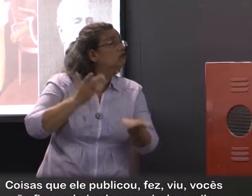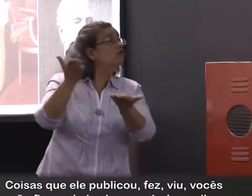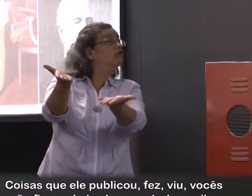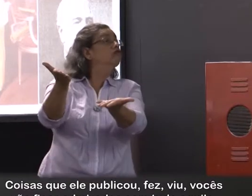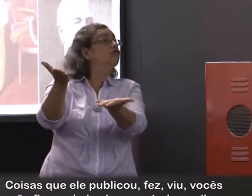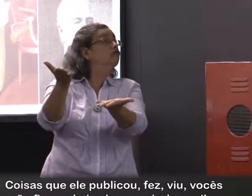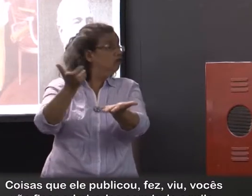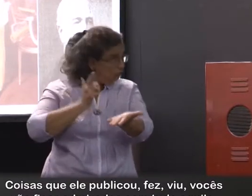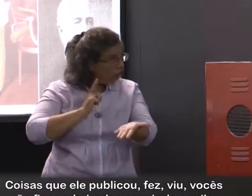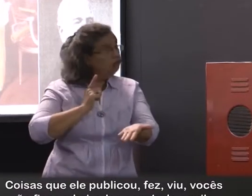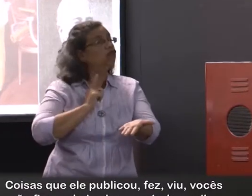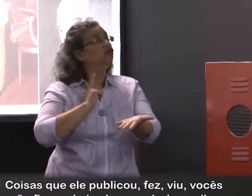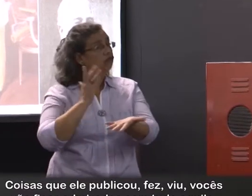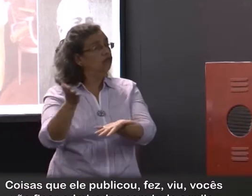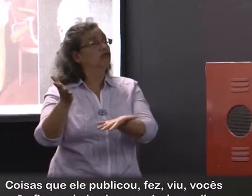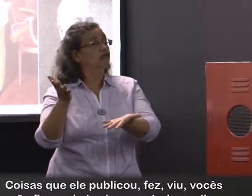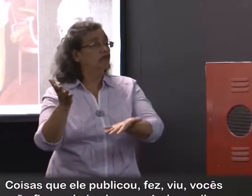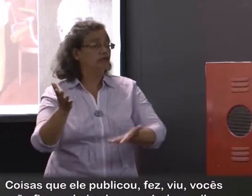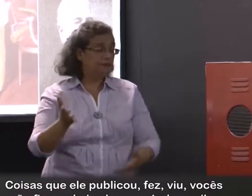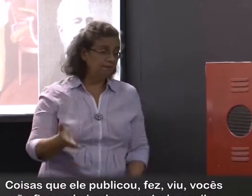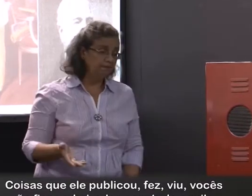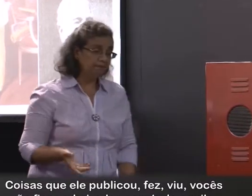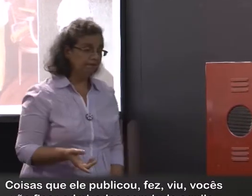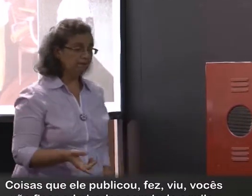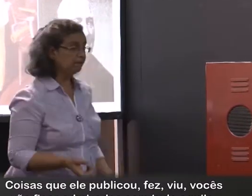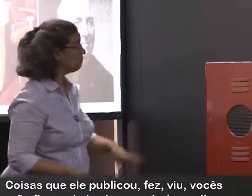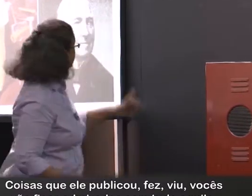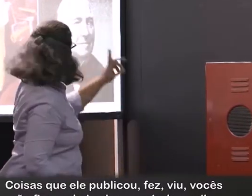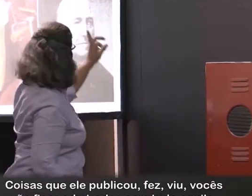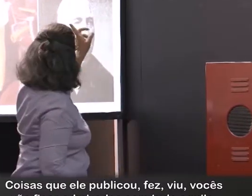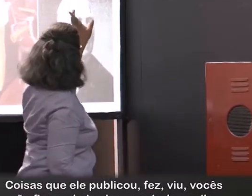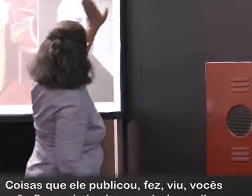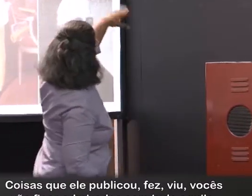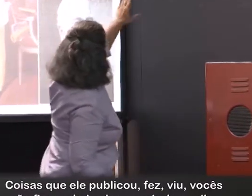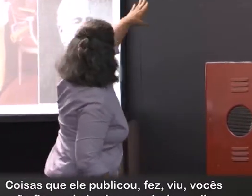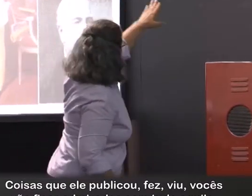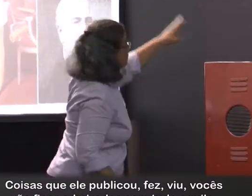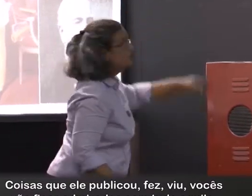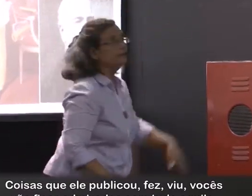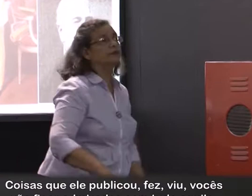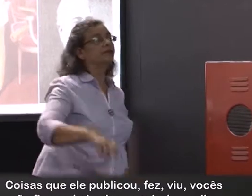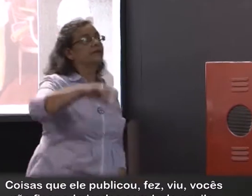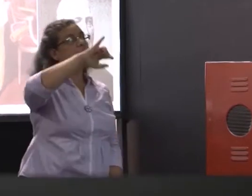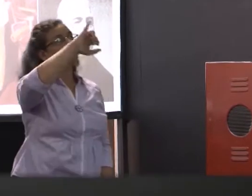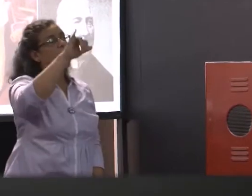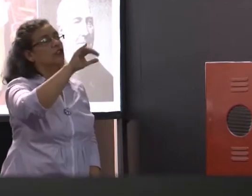que ele realmente fez, produziu. Vocês vão realmente ficar admirados com tudo aquilo.